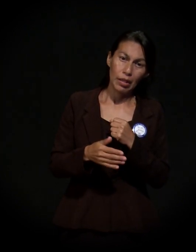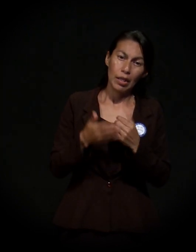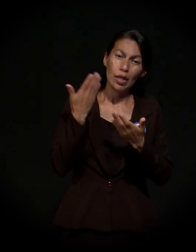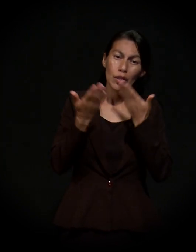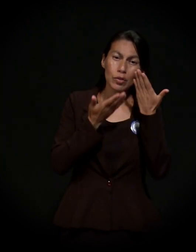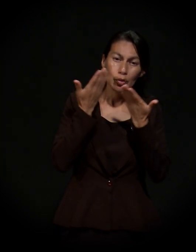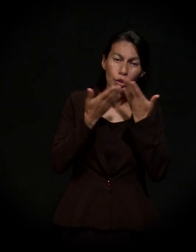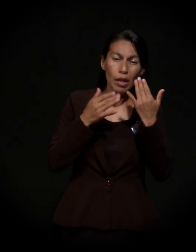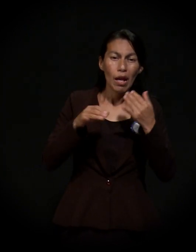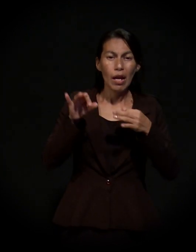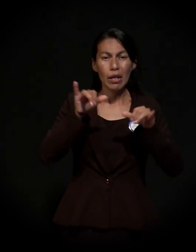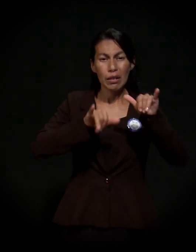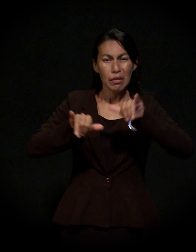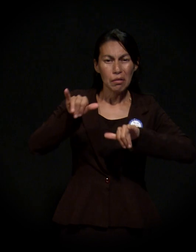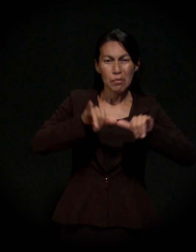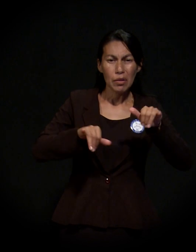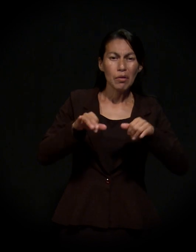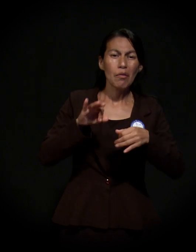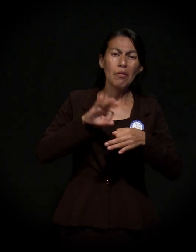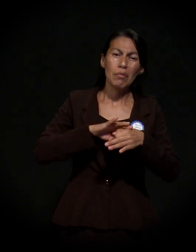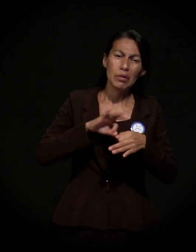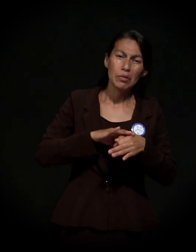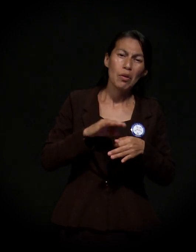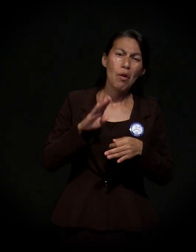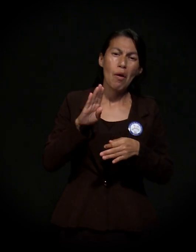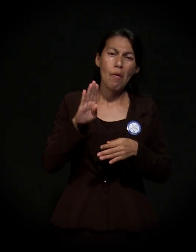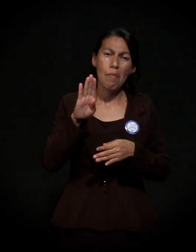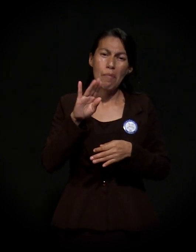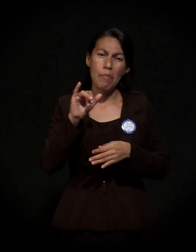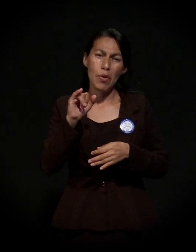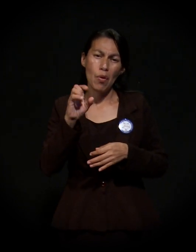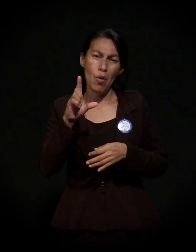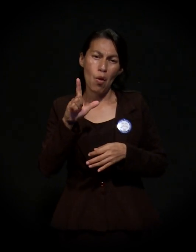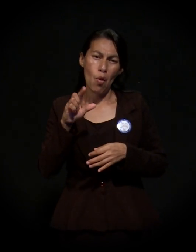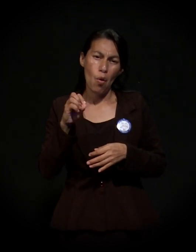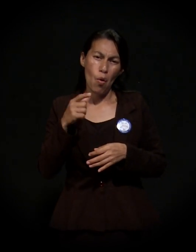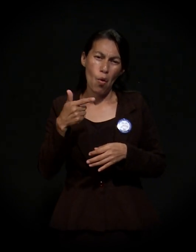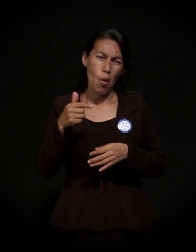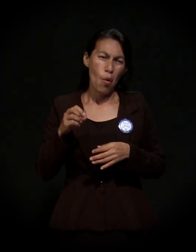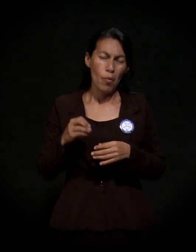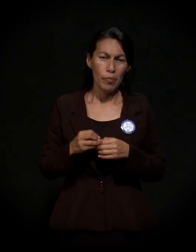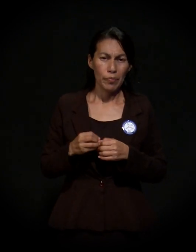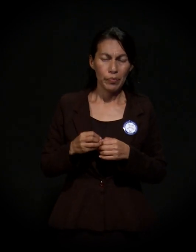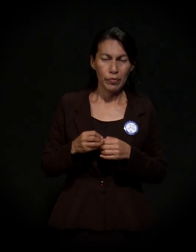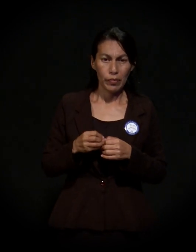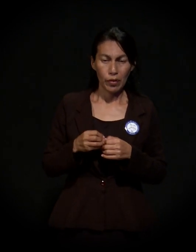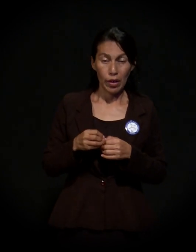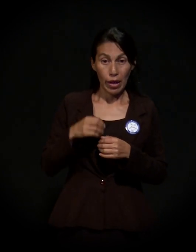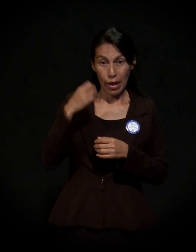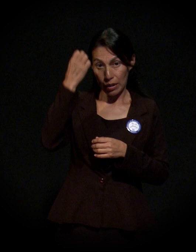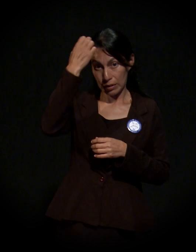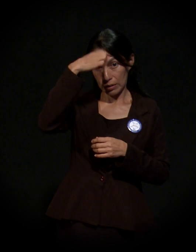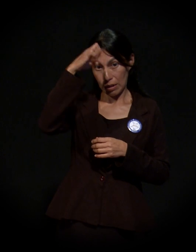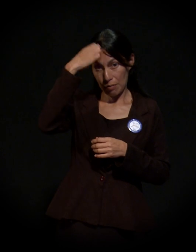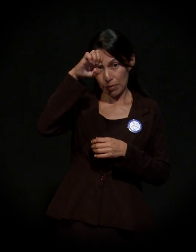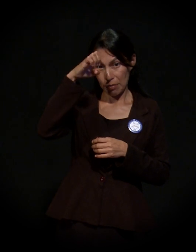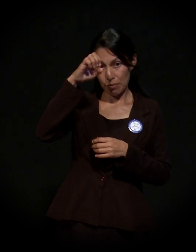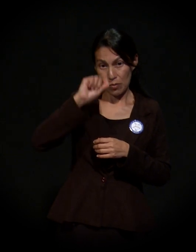biólogo, yo presenté mi examen profesional un 26 de